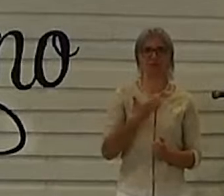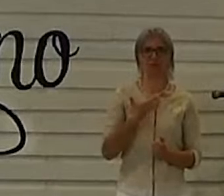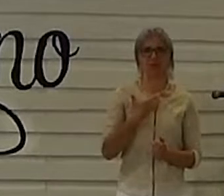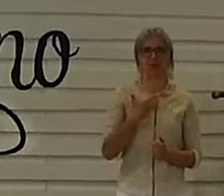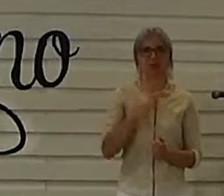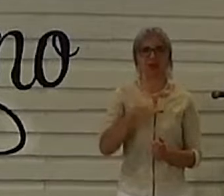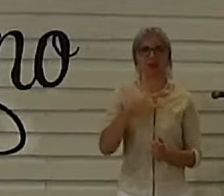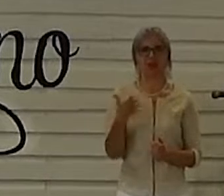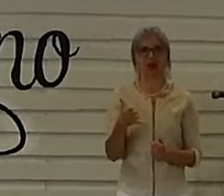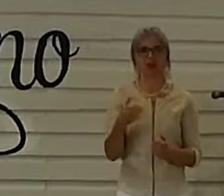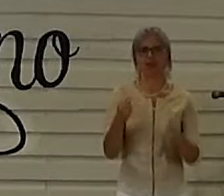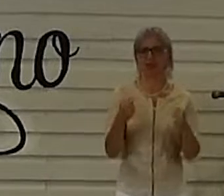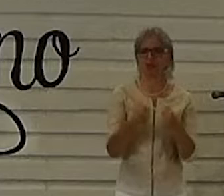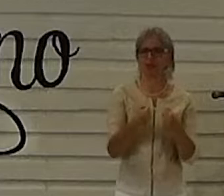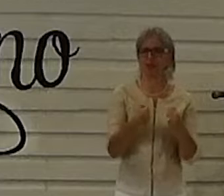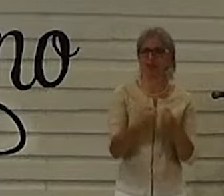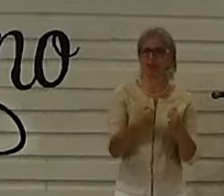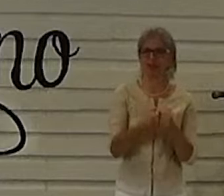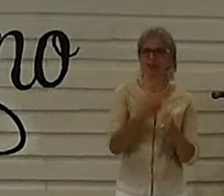così nessuno mi vede.